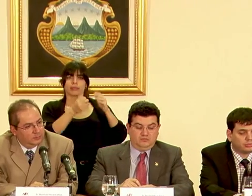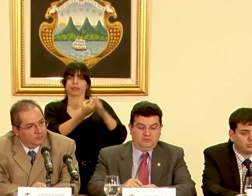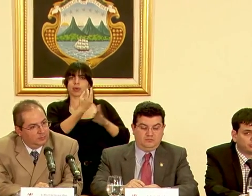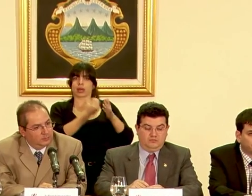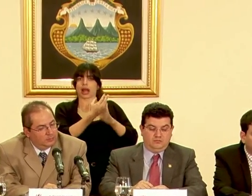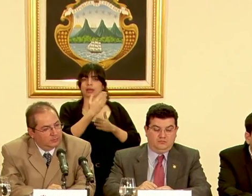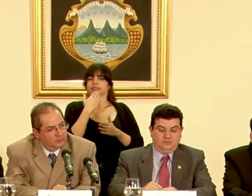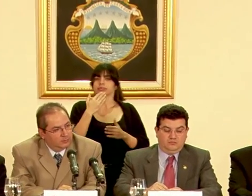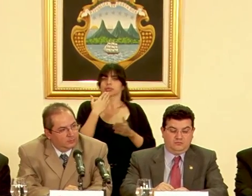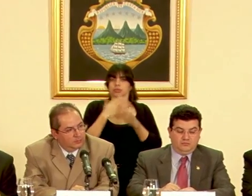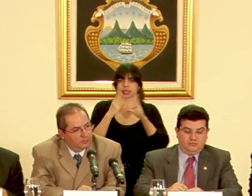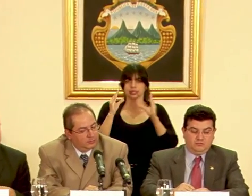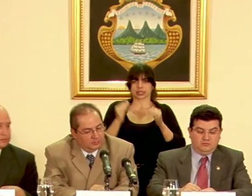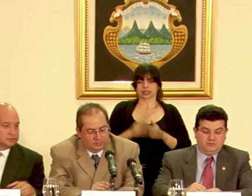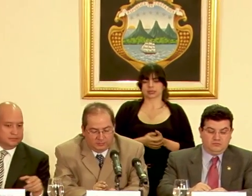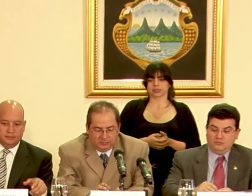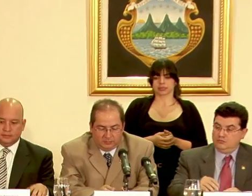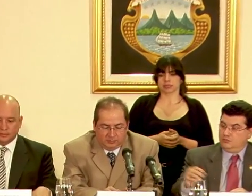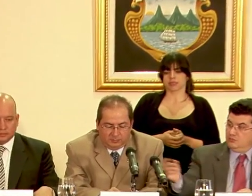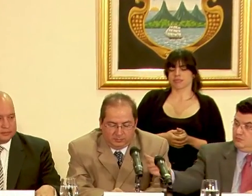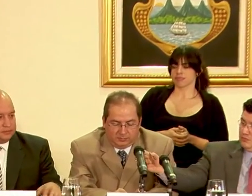gracias buenas tardes